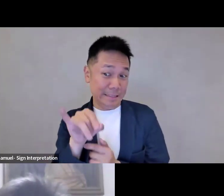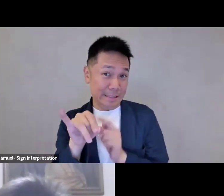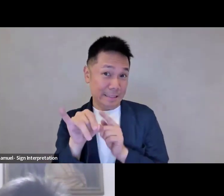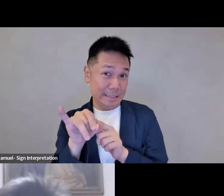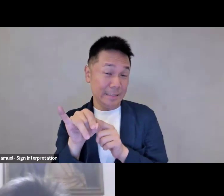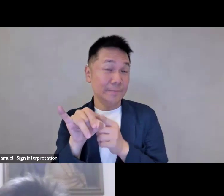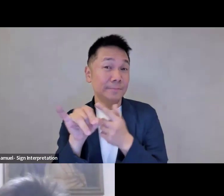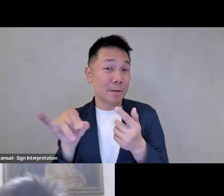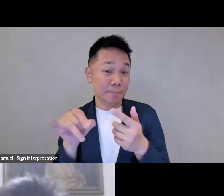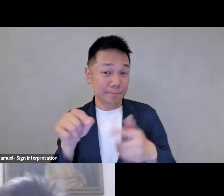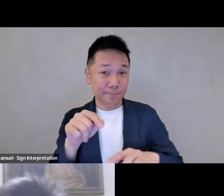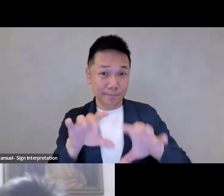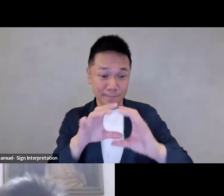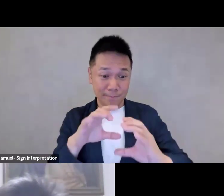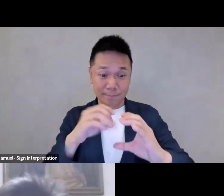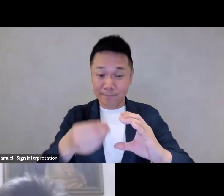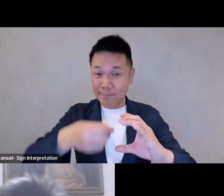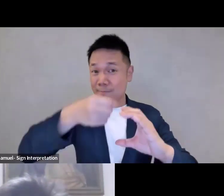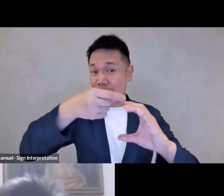以每个人